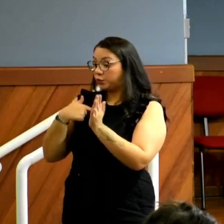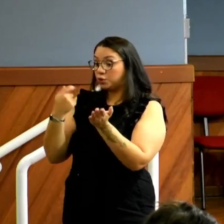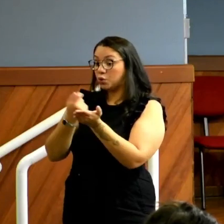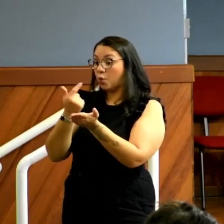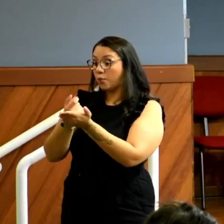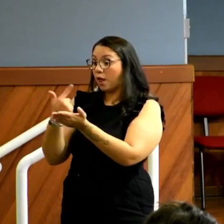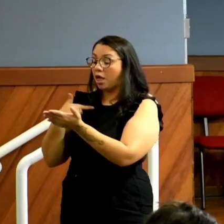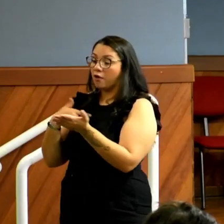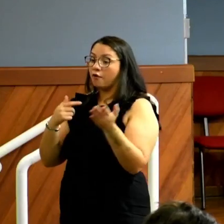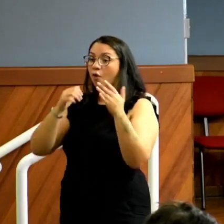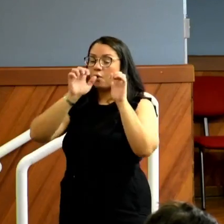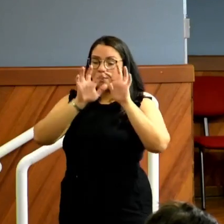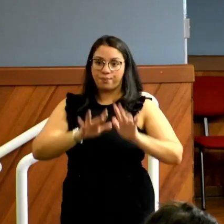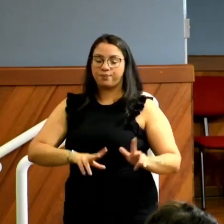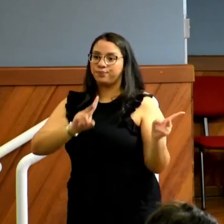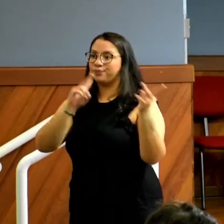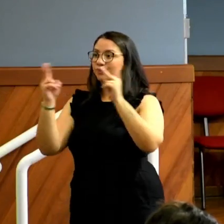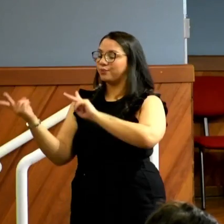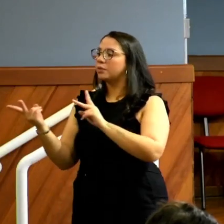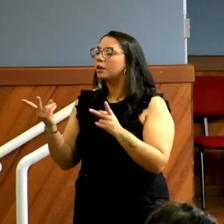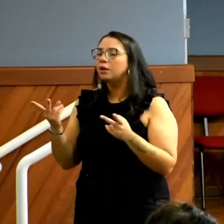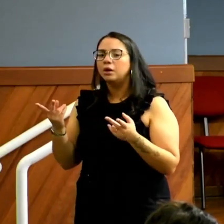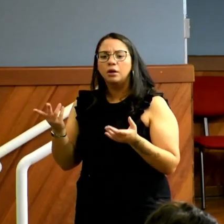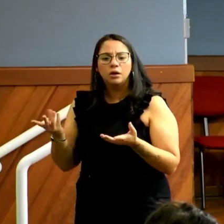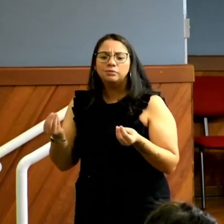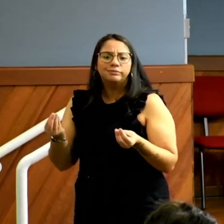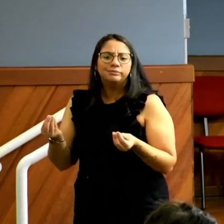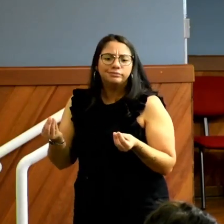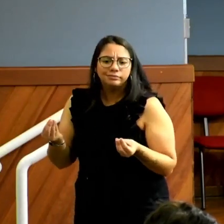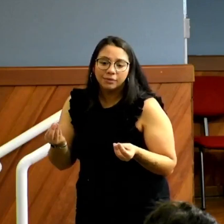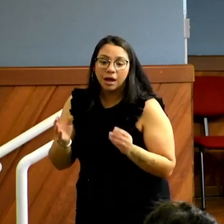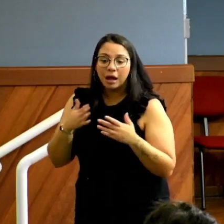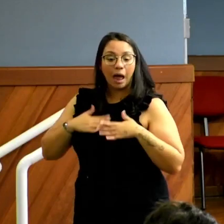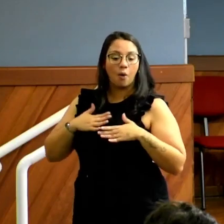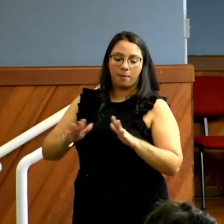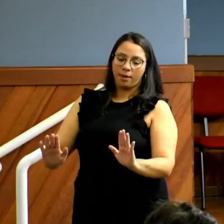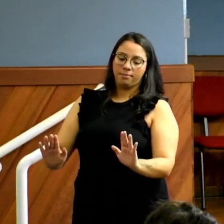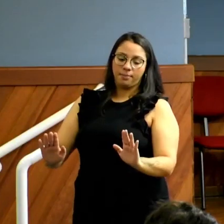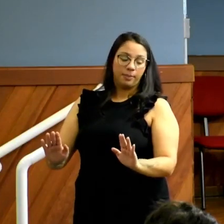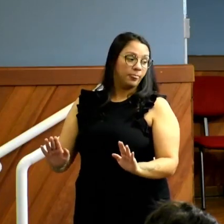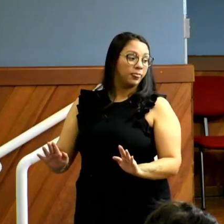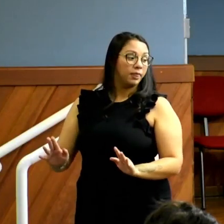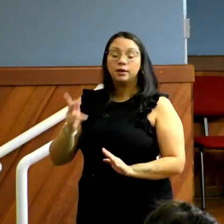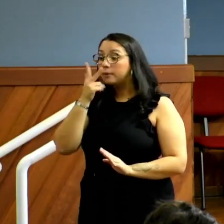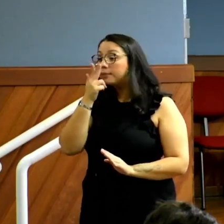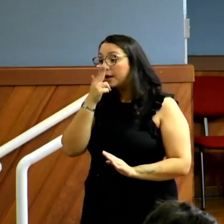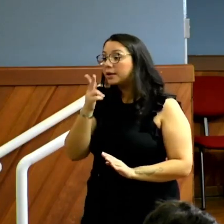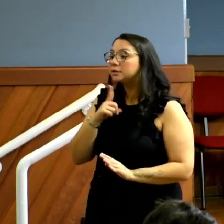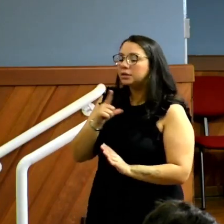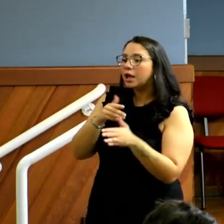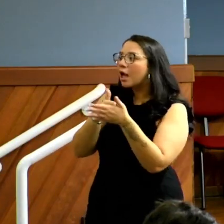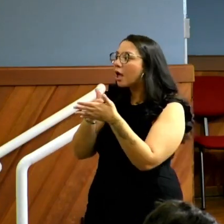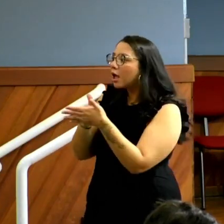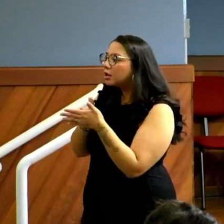vou digitalizar meu acervo, mas... Né? Não é bem assim, né? E parece que às vezes a gente está colocando